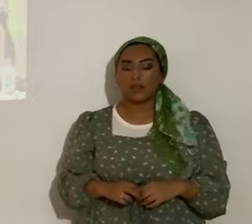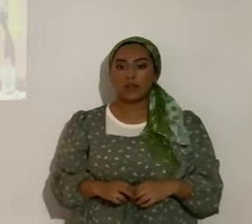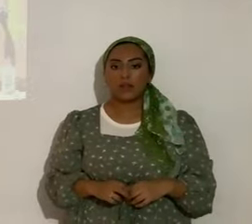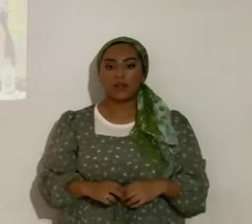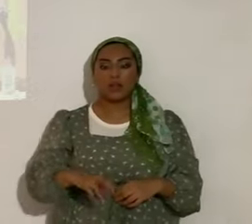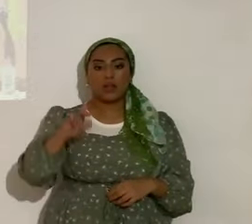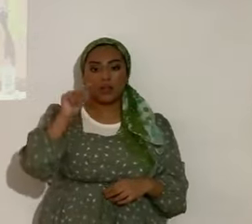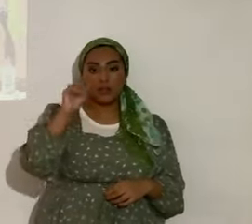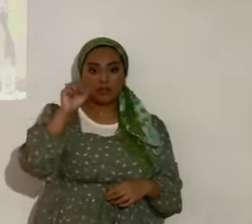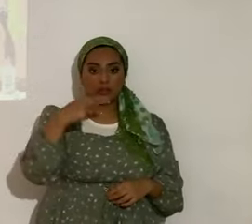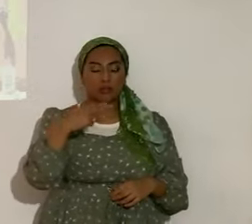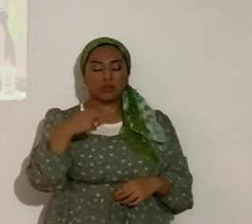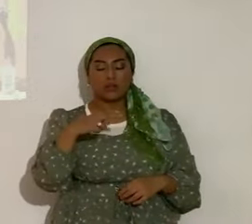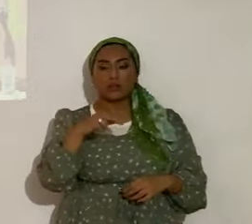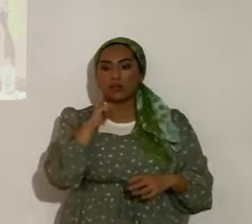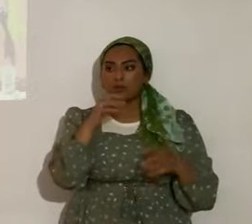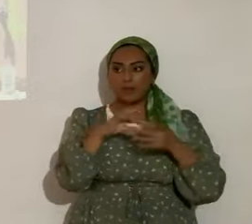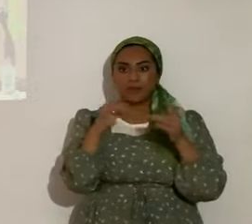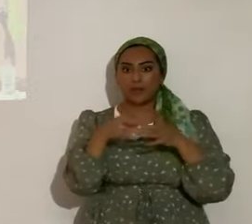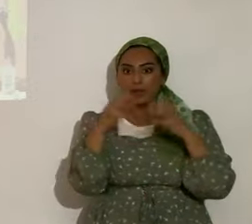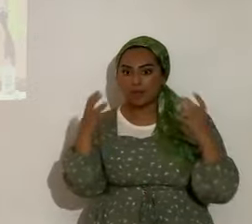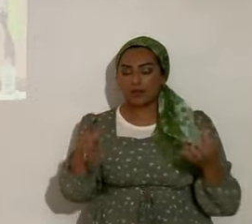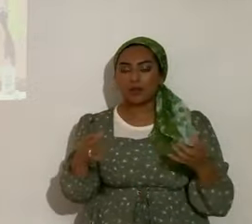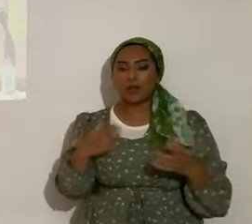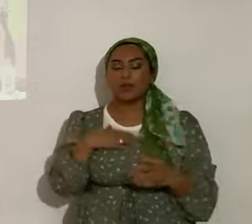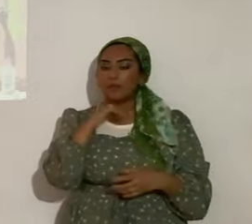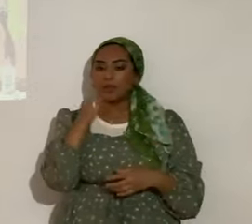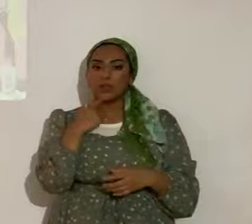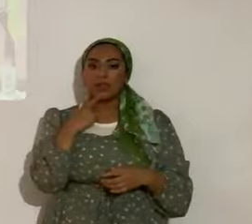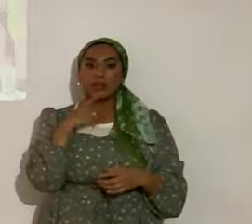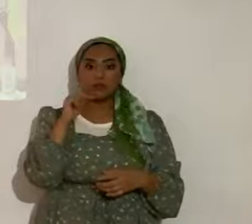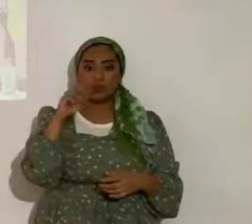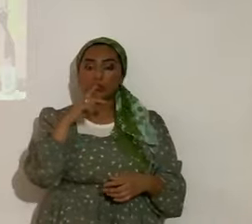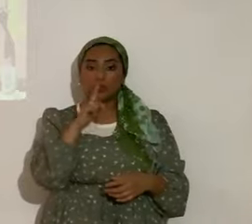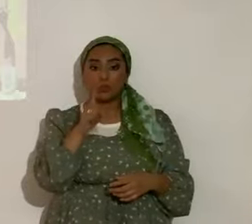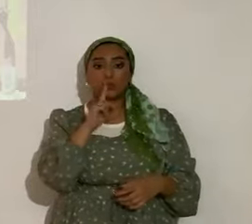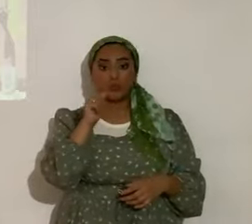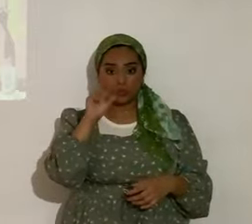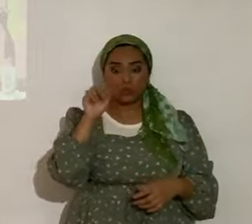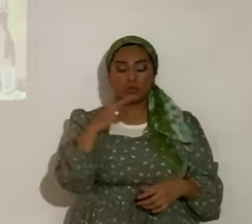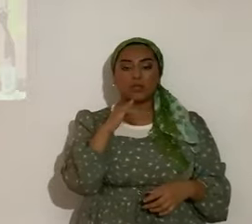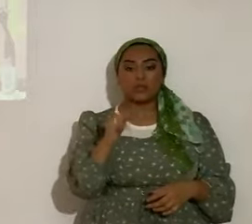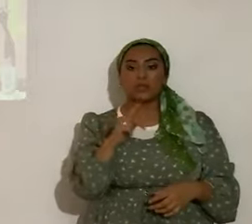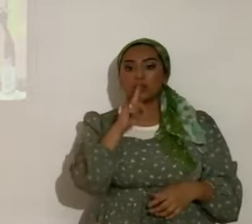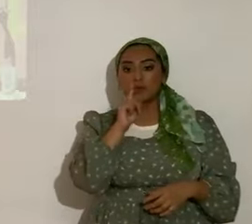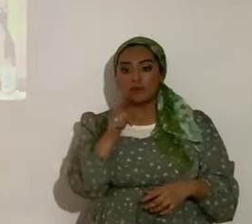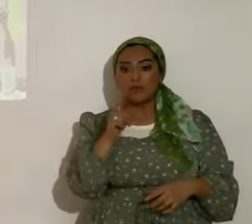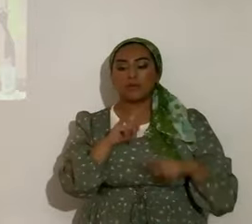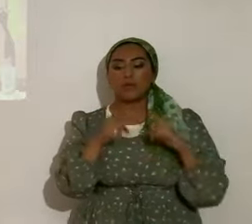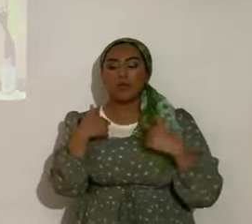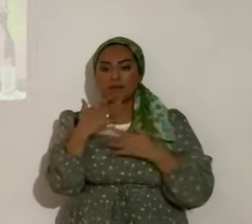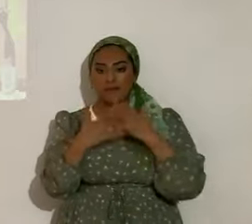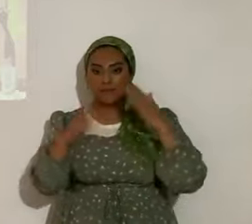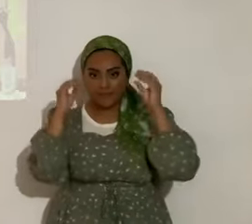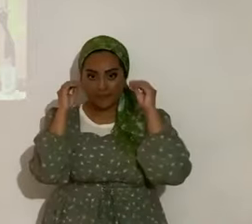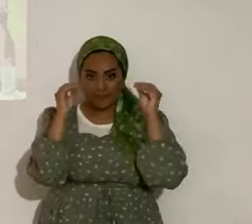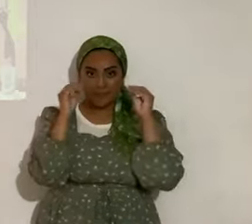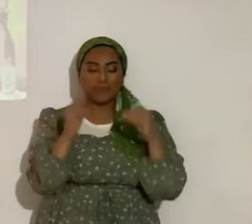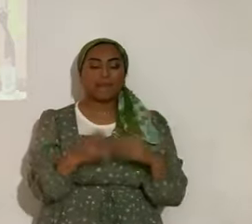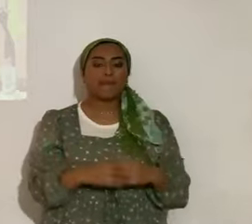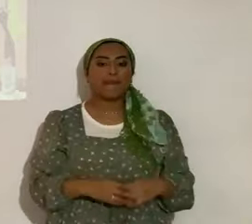La Torá no cuenta muchas cosas. Yo no estoy diciendo que la Torá no sea verdad. La Torá es verdad. Pero hay unos escritos de la